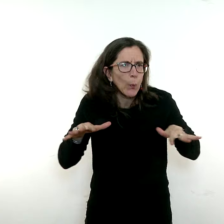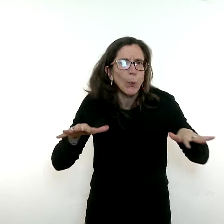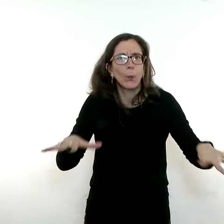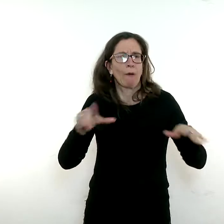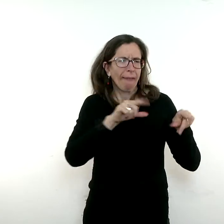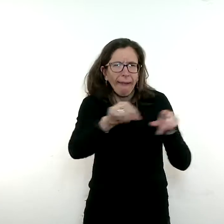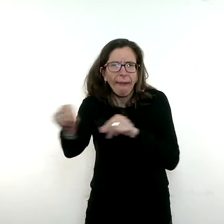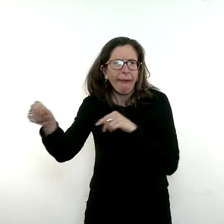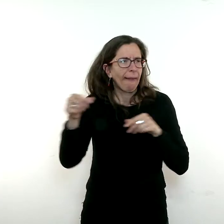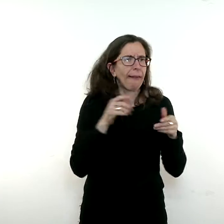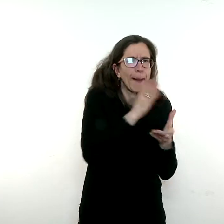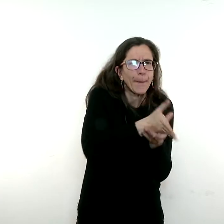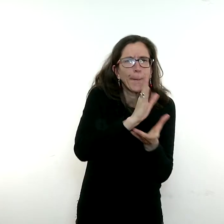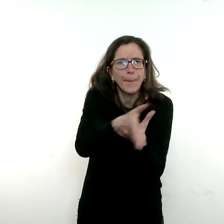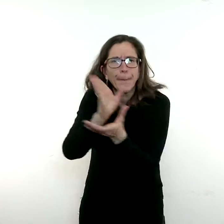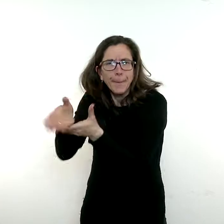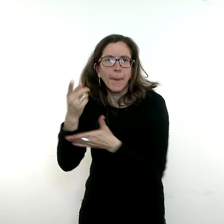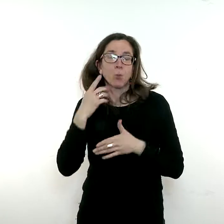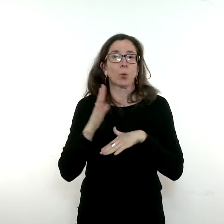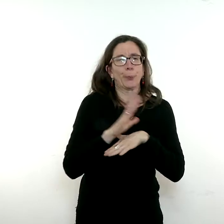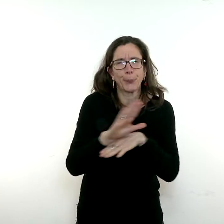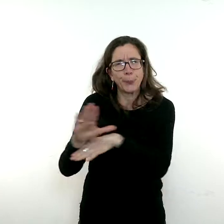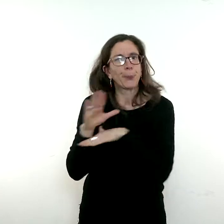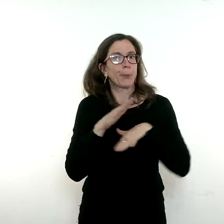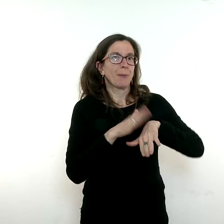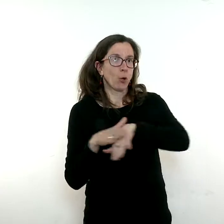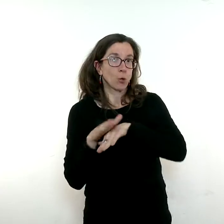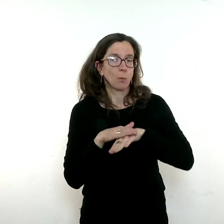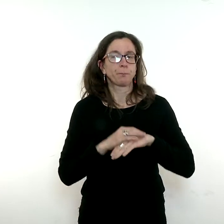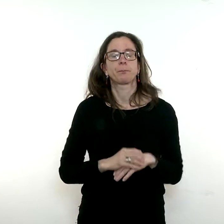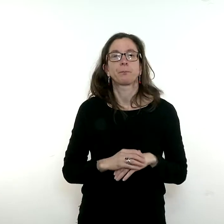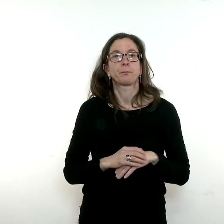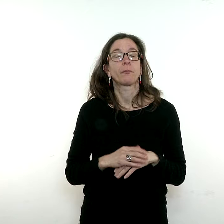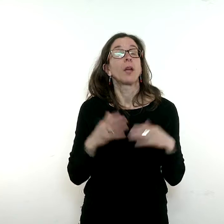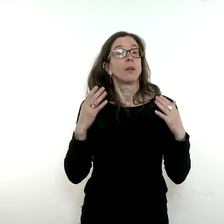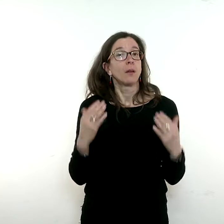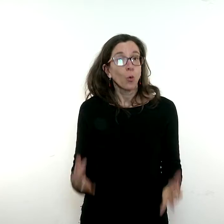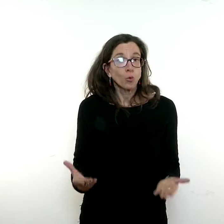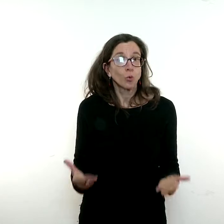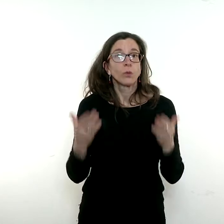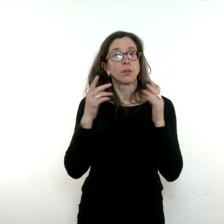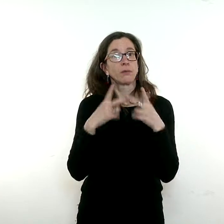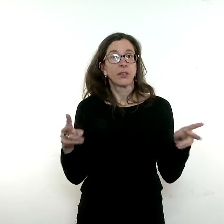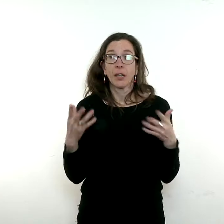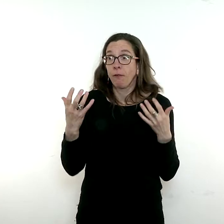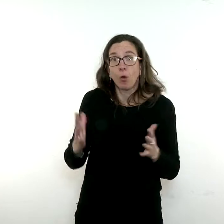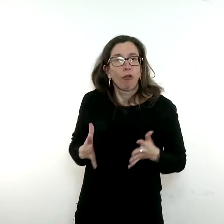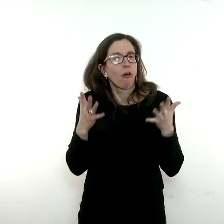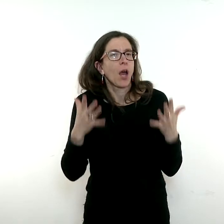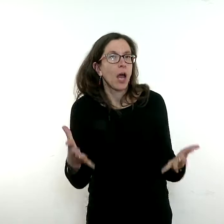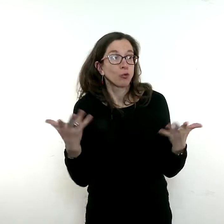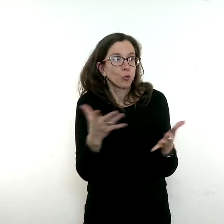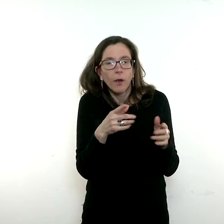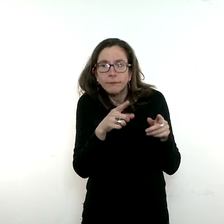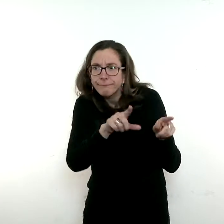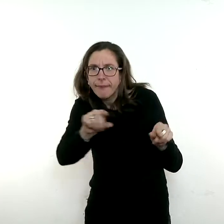prévention. Donc, dans cette même dynamique, la ville a souhaité aujourd'hui s'engager avec les acteurs